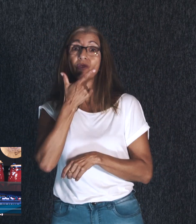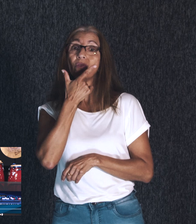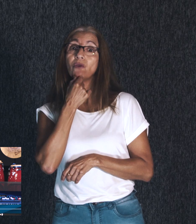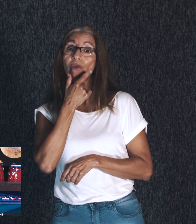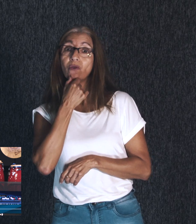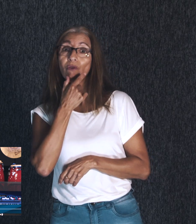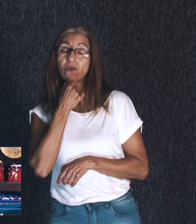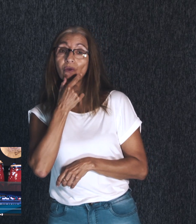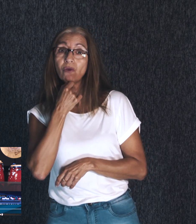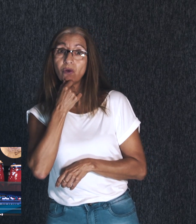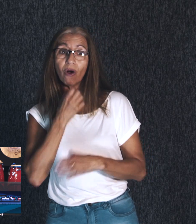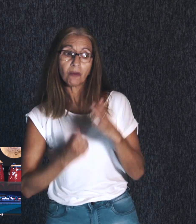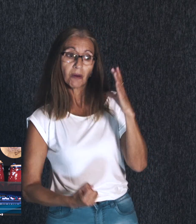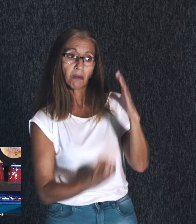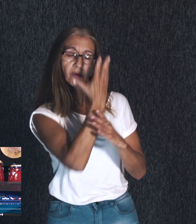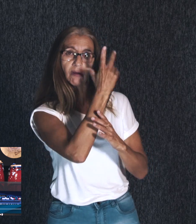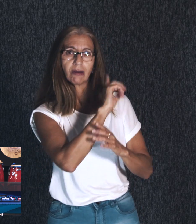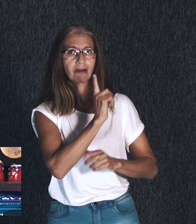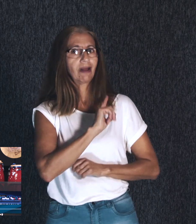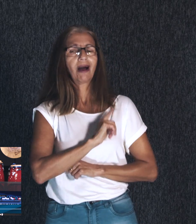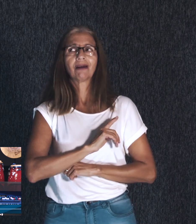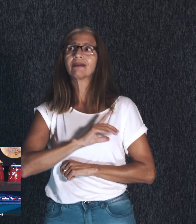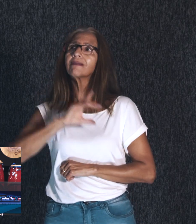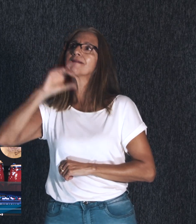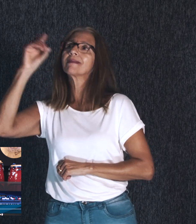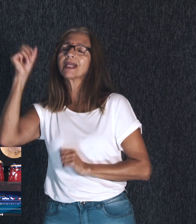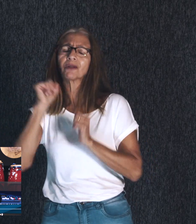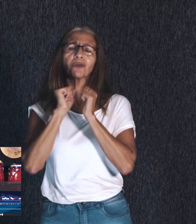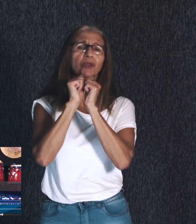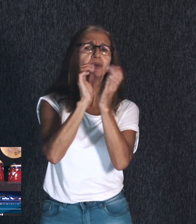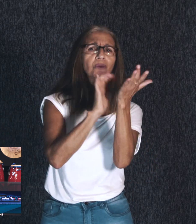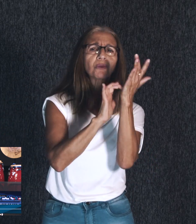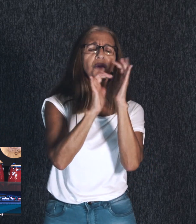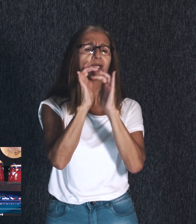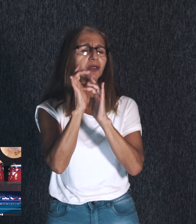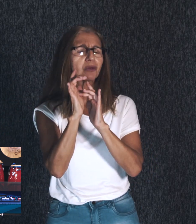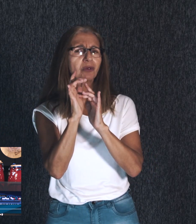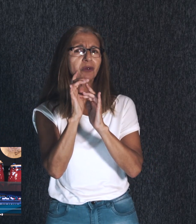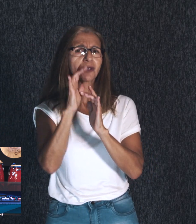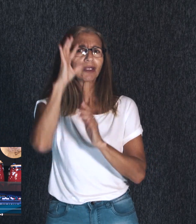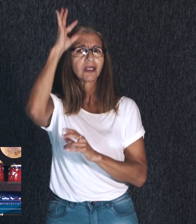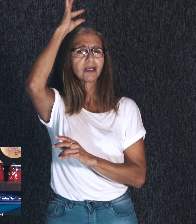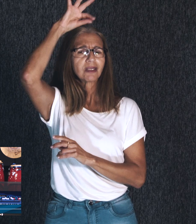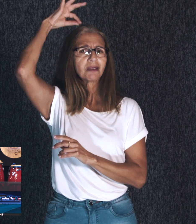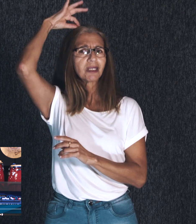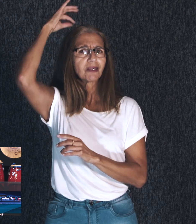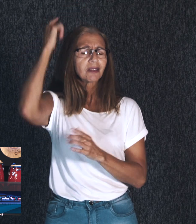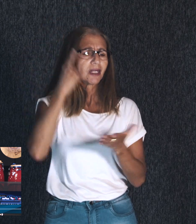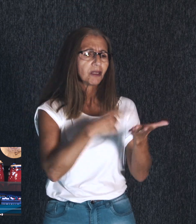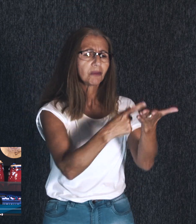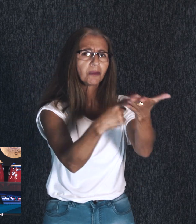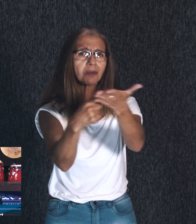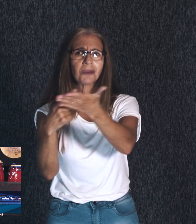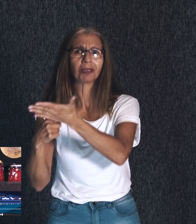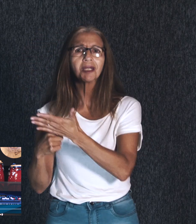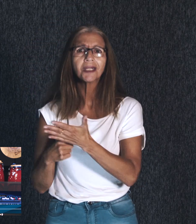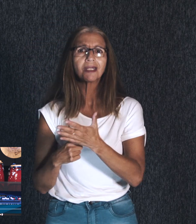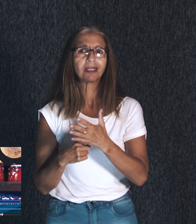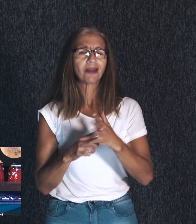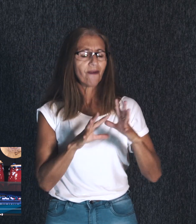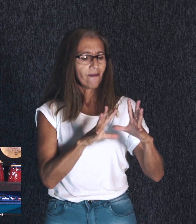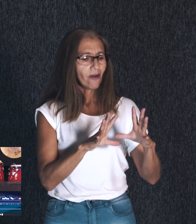barro, Ele se fez carne e habitou entre nós, cheio de graça e de verdade.